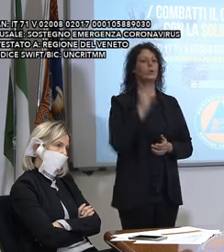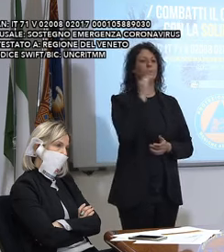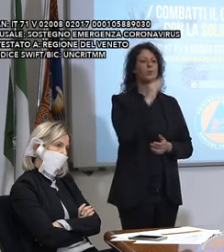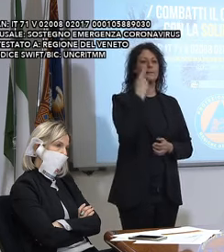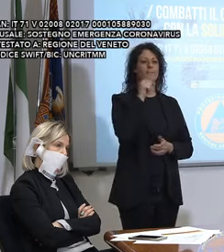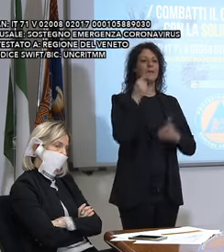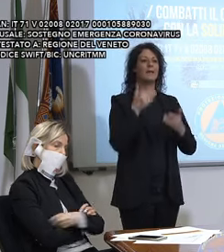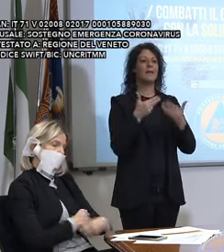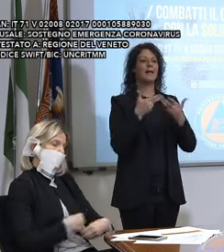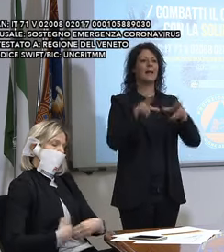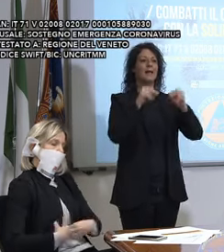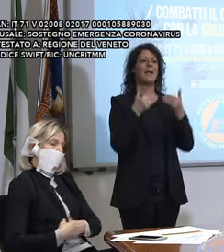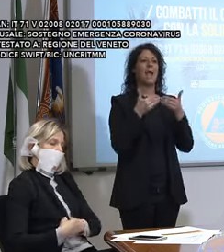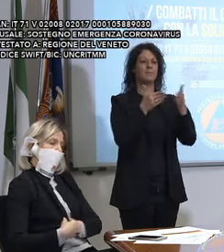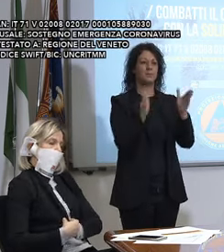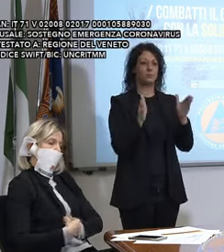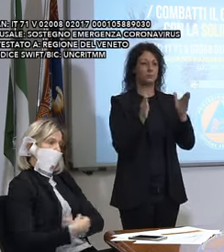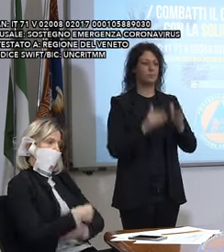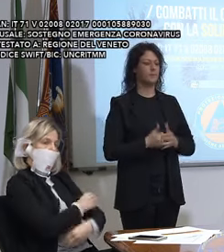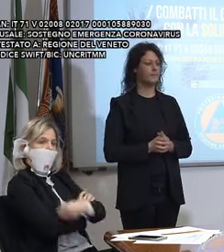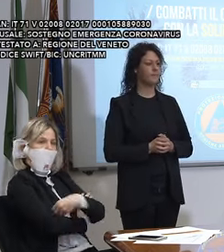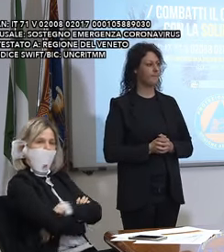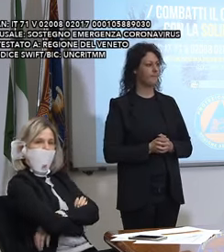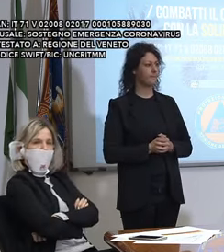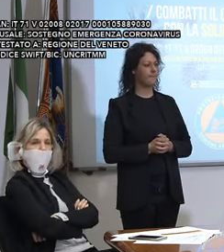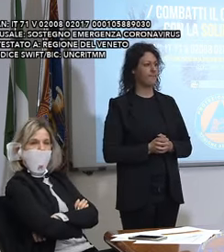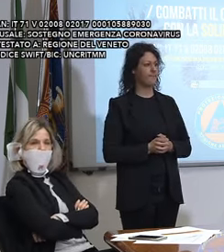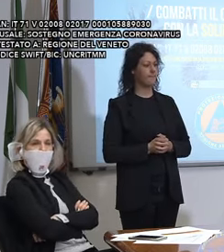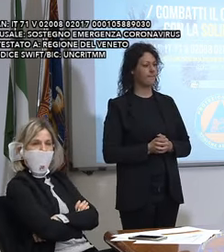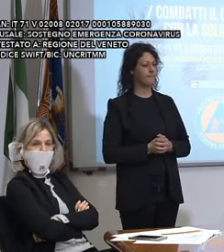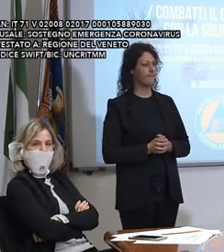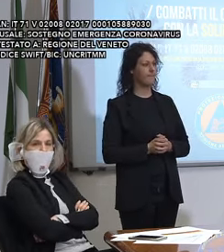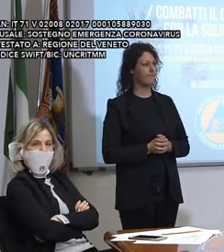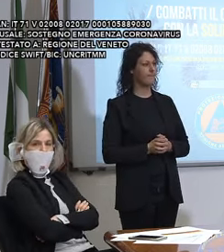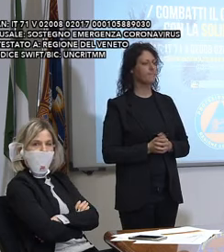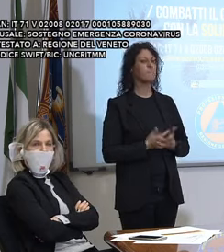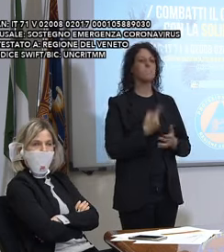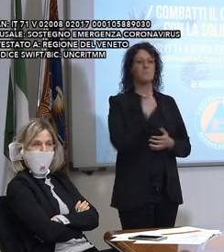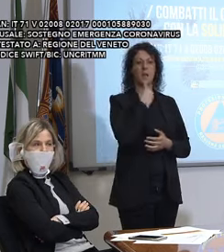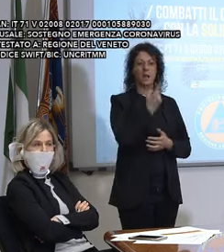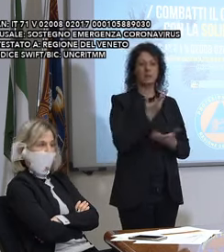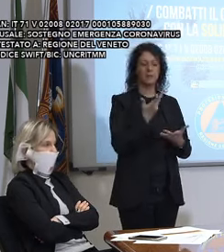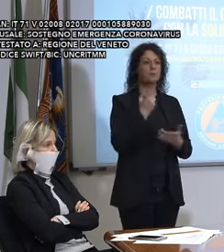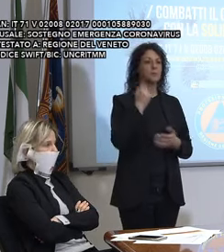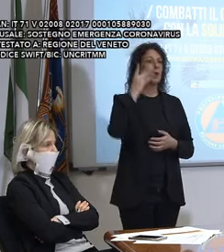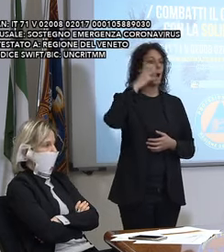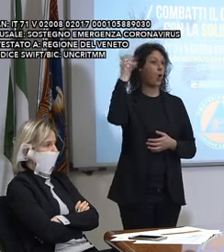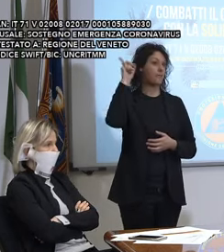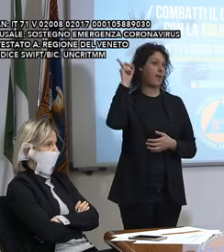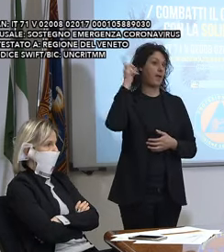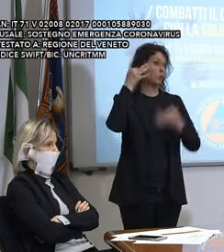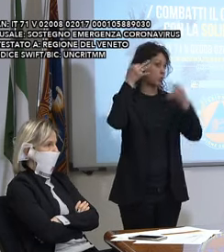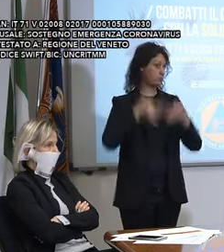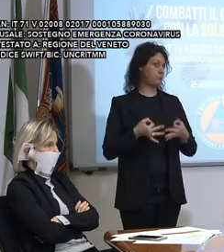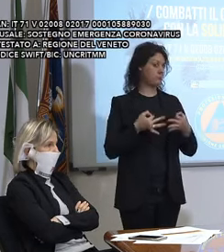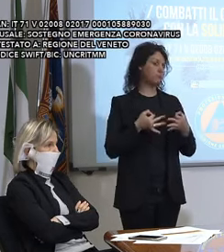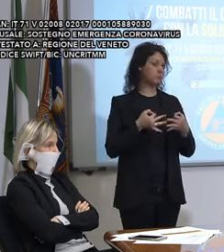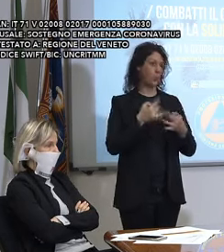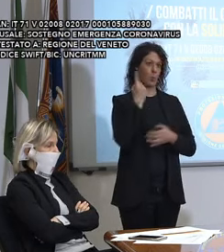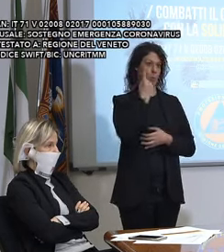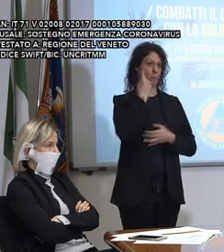no? Hai detto sostanzialmente se il governo decide, l'unico titolato a decidere, c'è